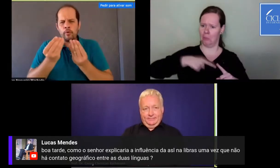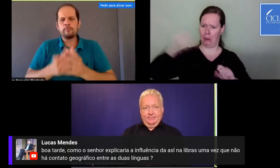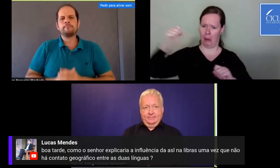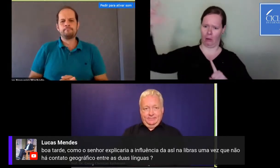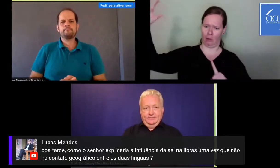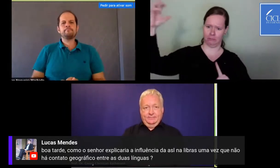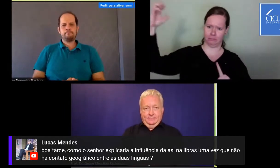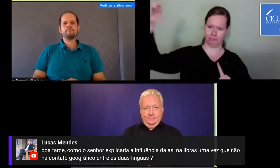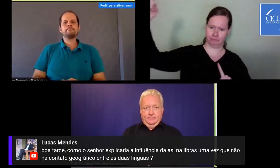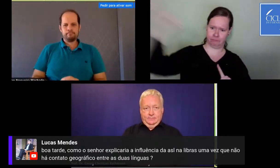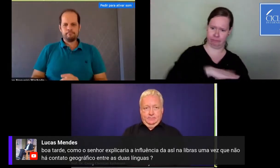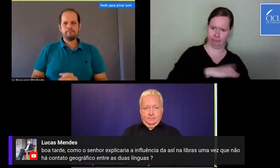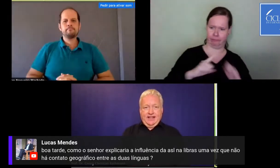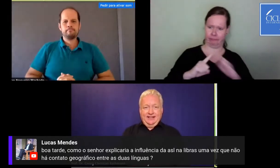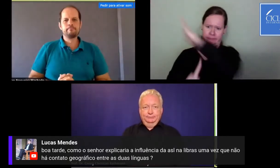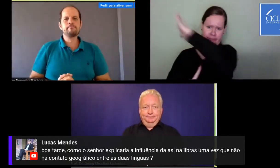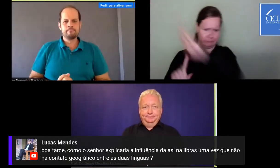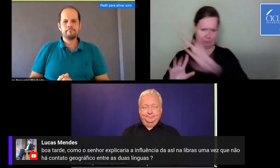Como que isso é possível?